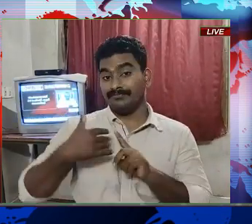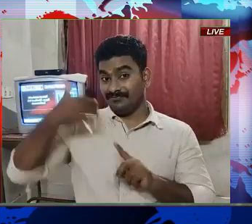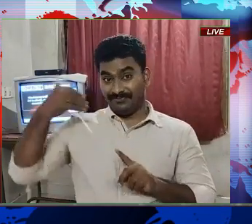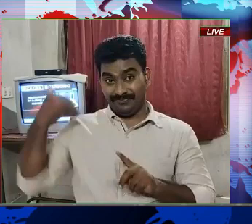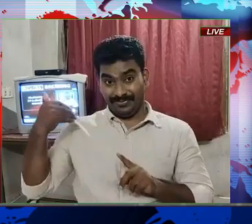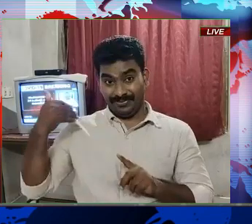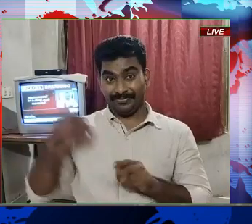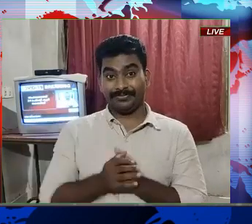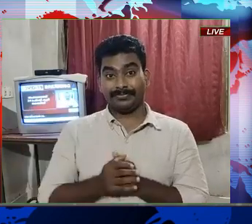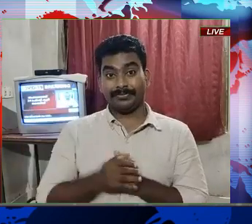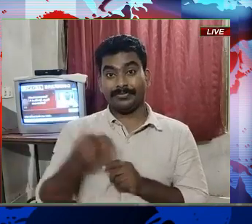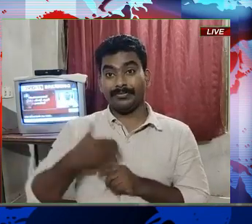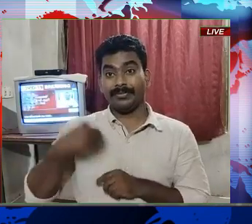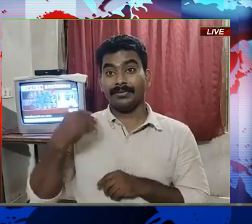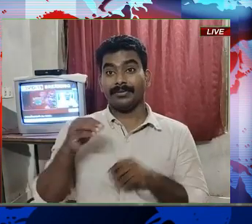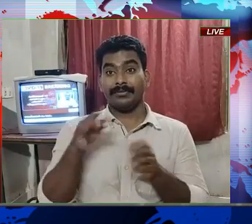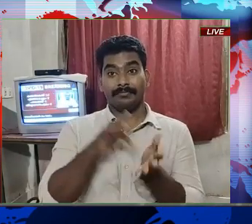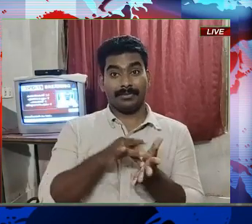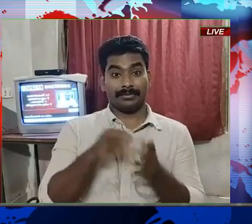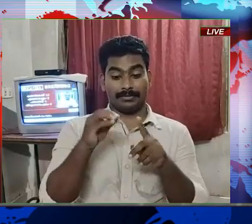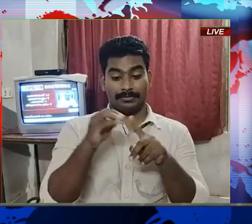ഇതുമായി ബന്ധപ്പെട്ടതല്ലെങ്കിലും